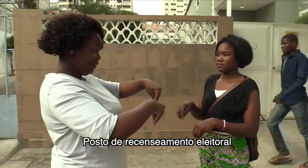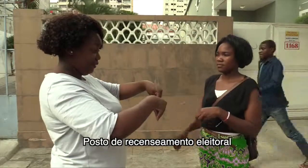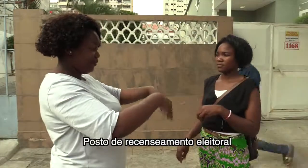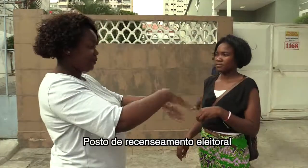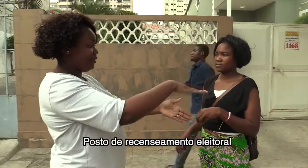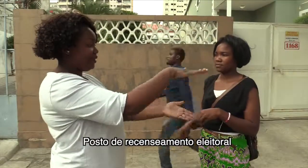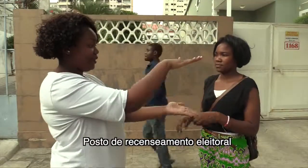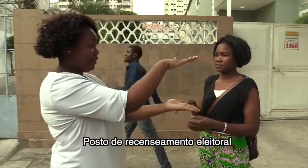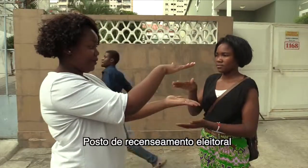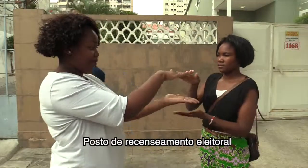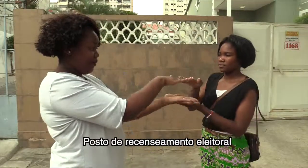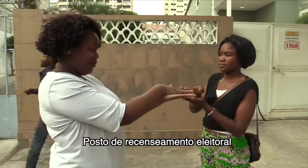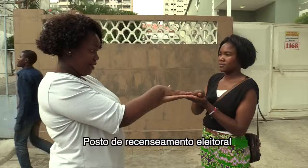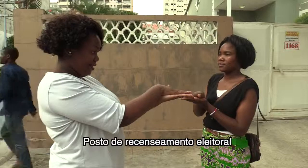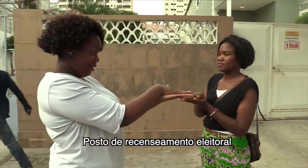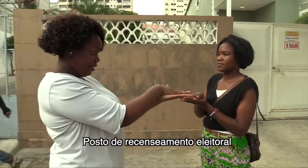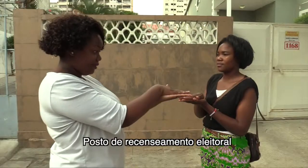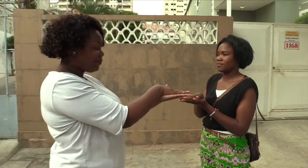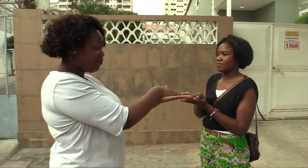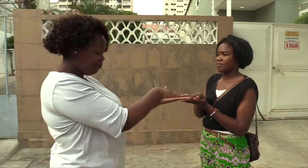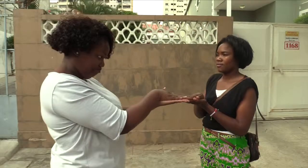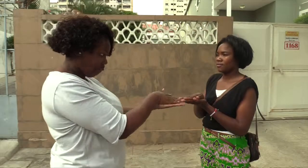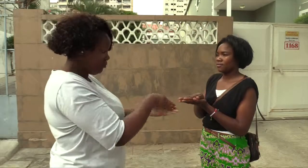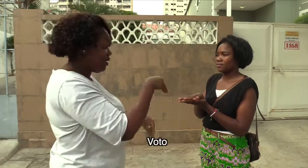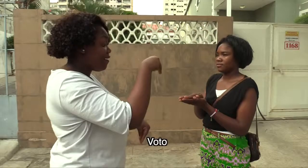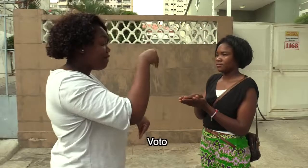Posto de Recenseamento Eleitoral